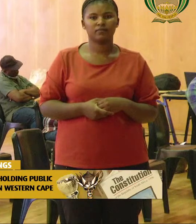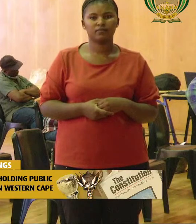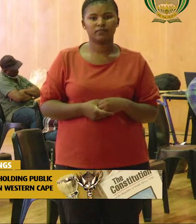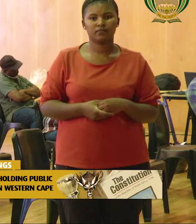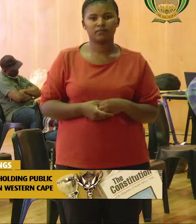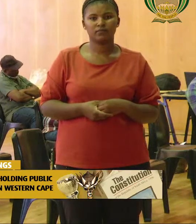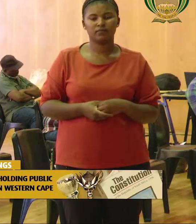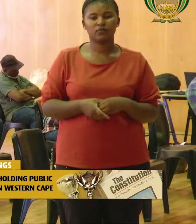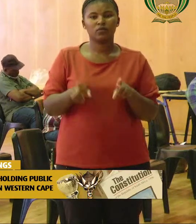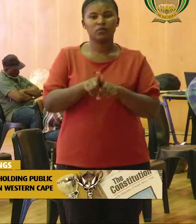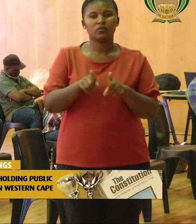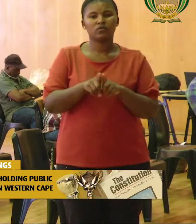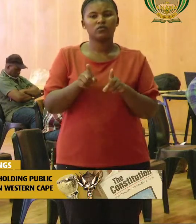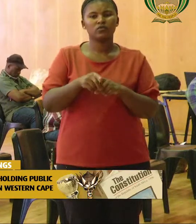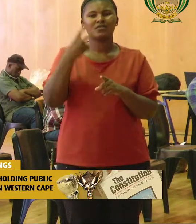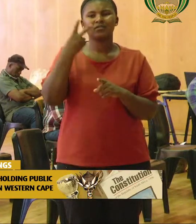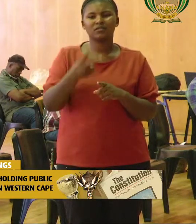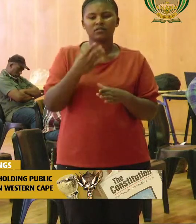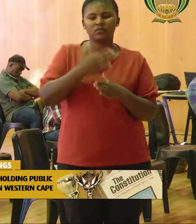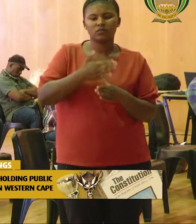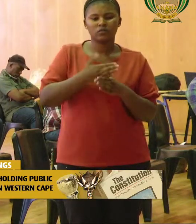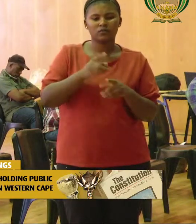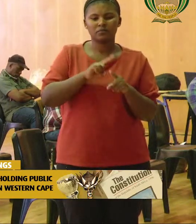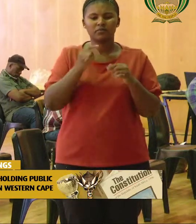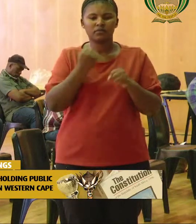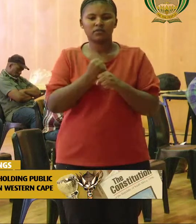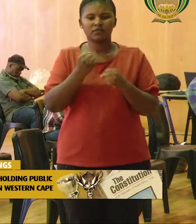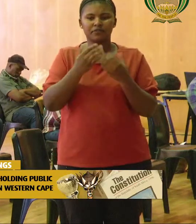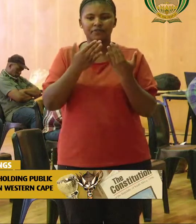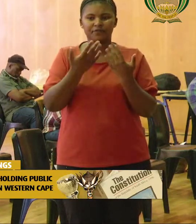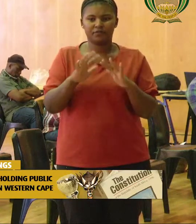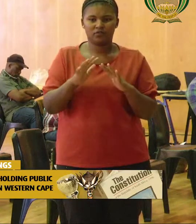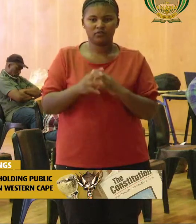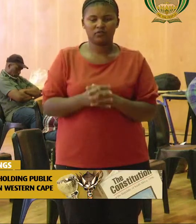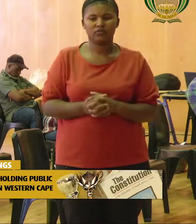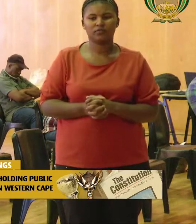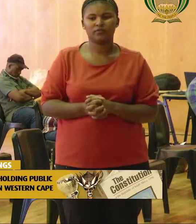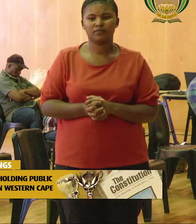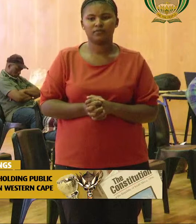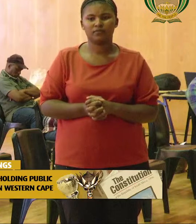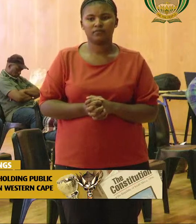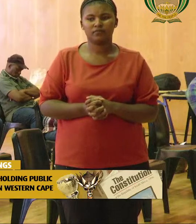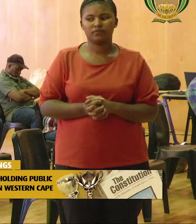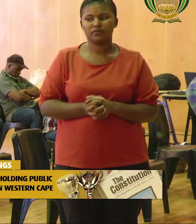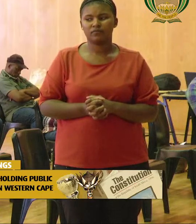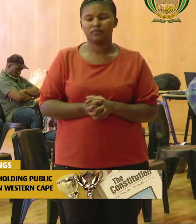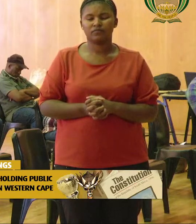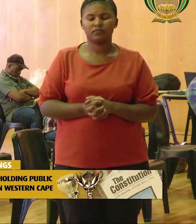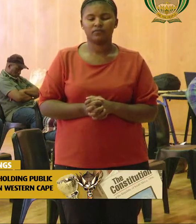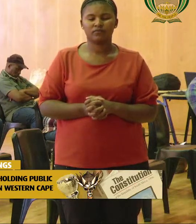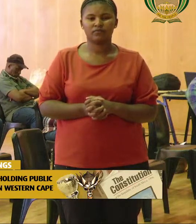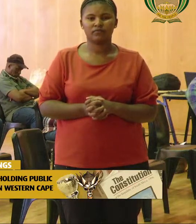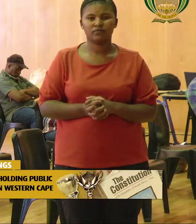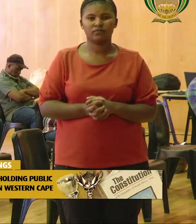niet die contracten niet. Dus elke keer diezelfde mensen wat diezelfde contracten krijgen.